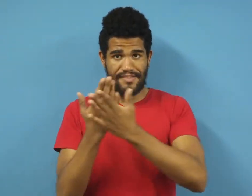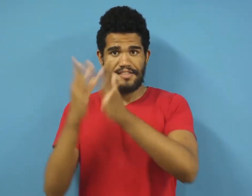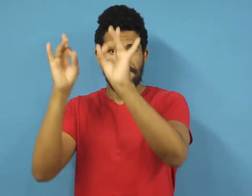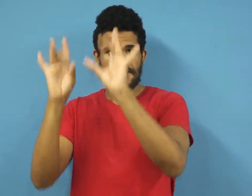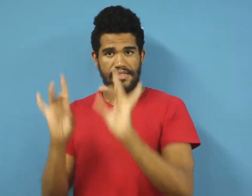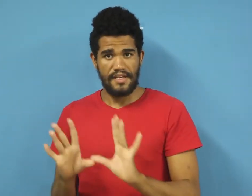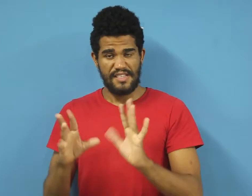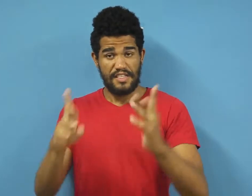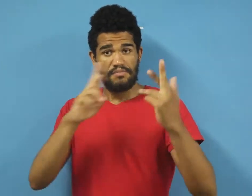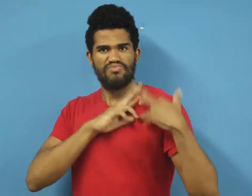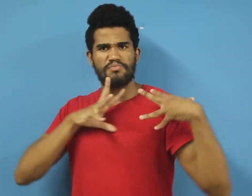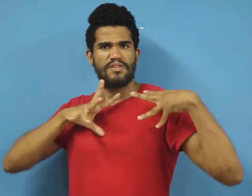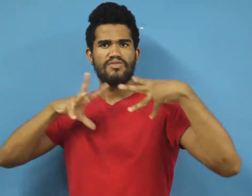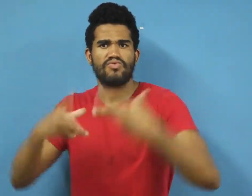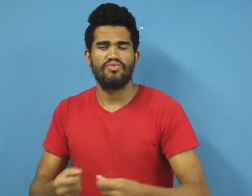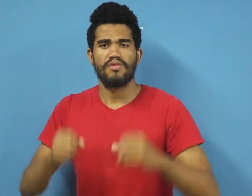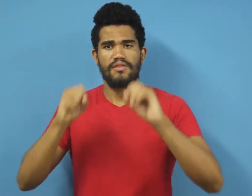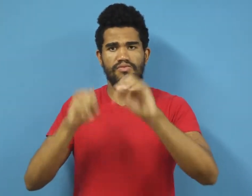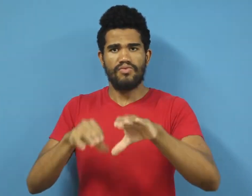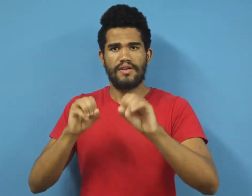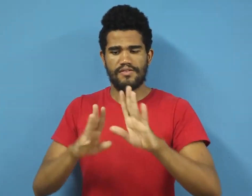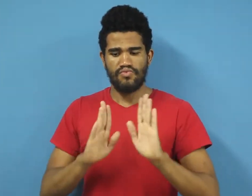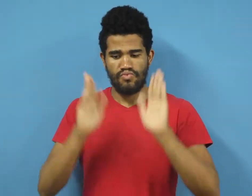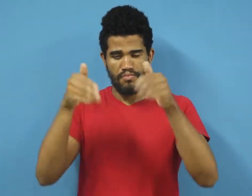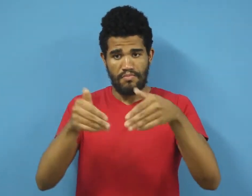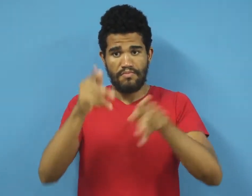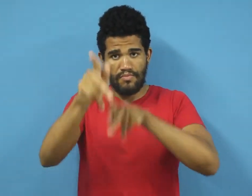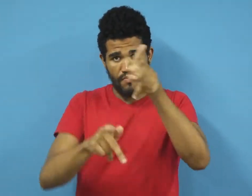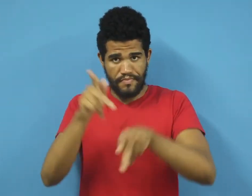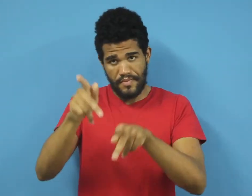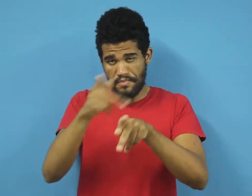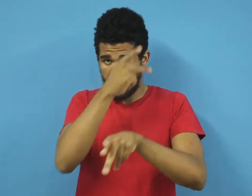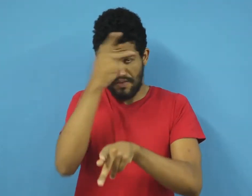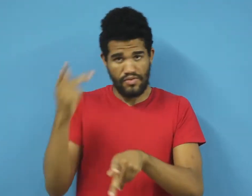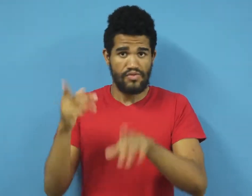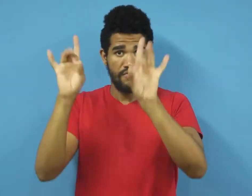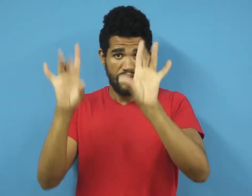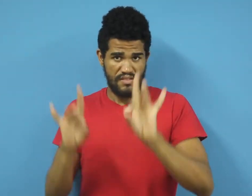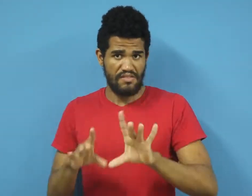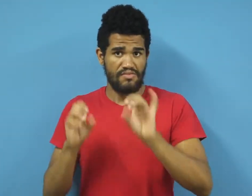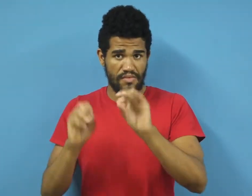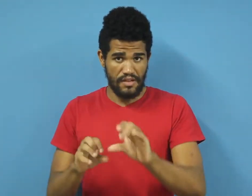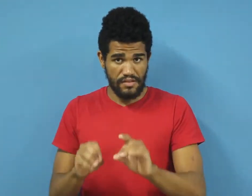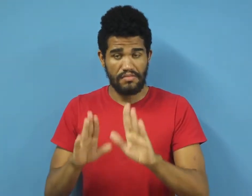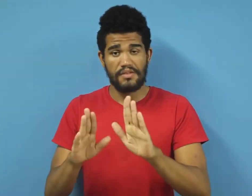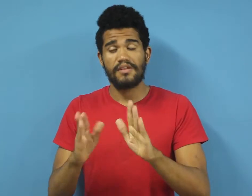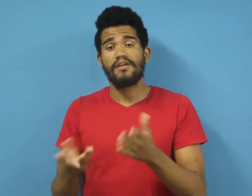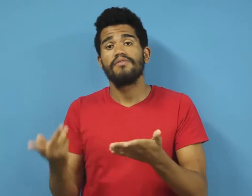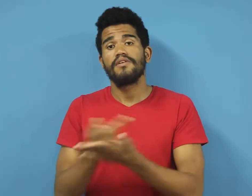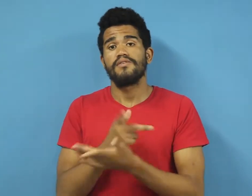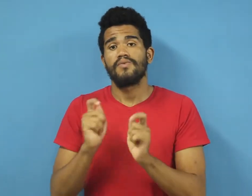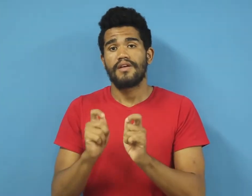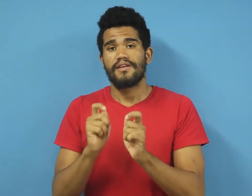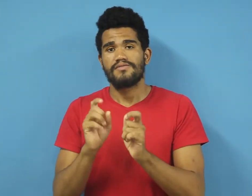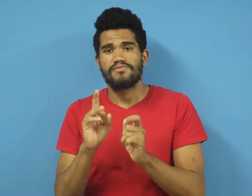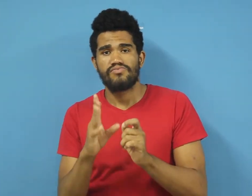responsáveis pela educação do público-alvo da educação especial, passaram a atuar como apoio e suporte